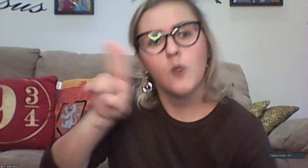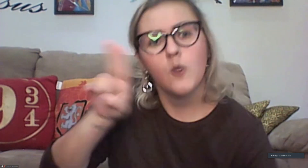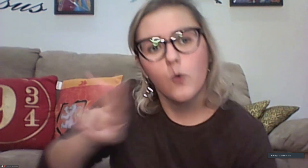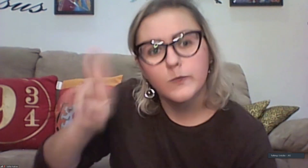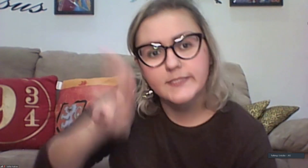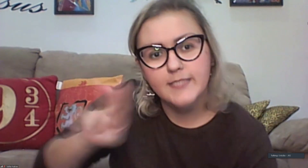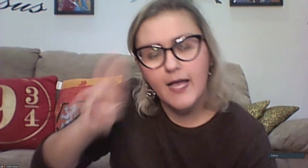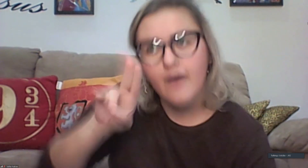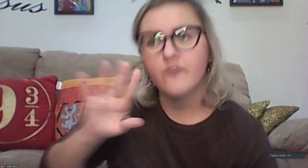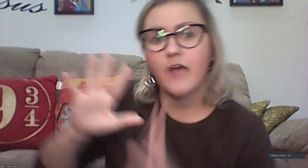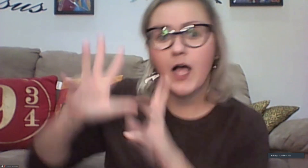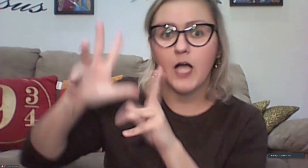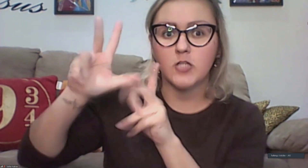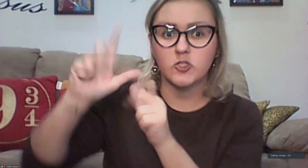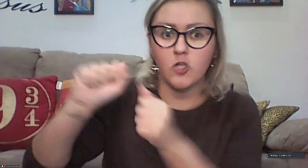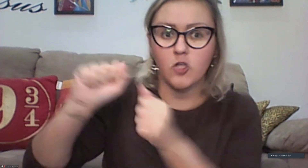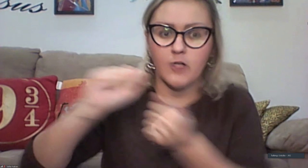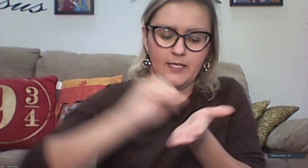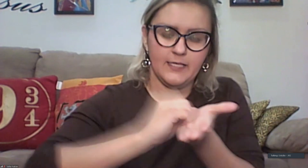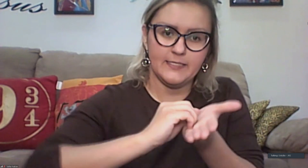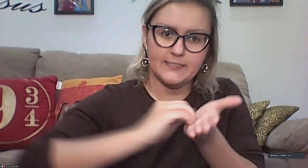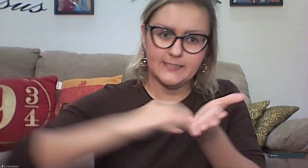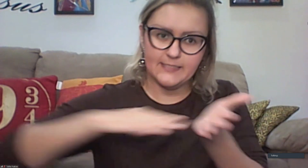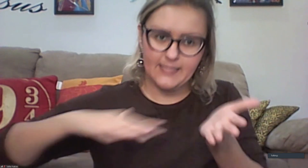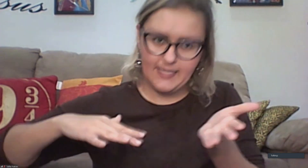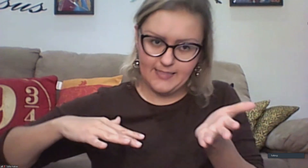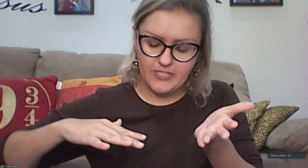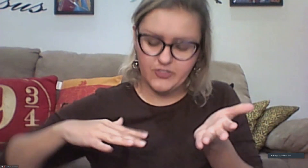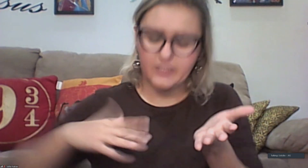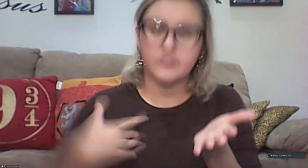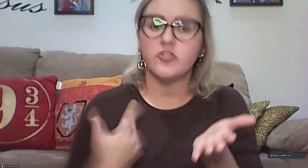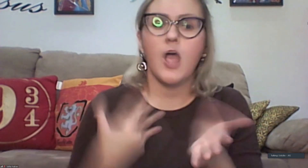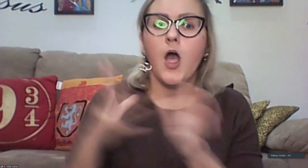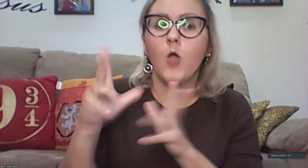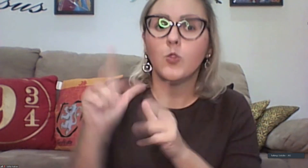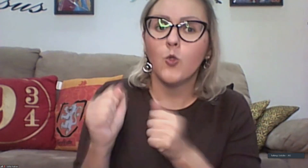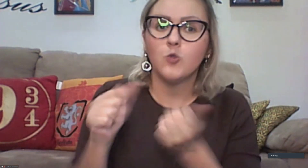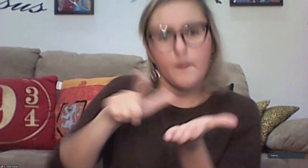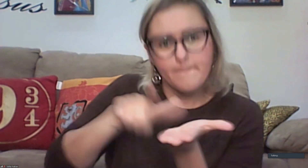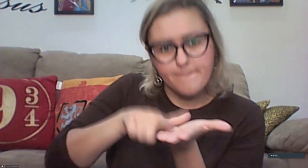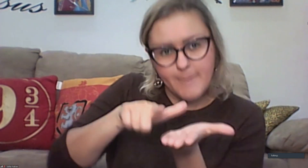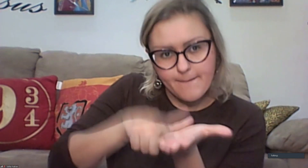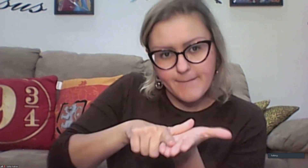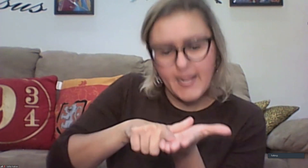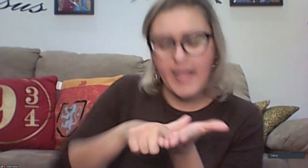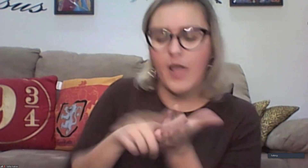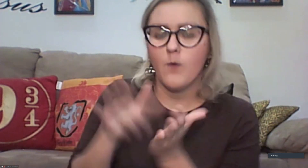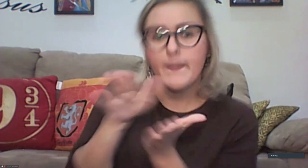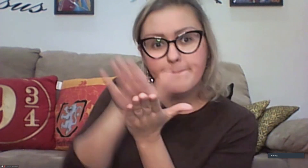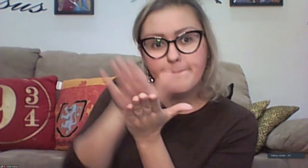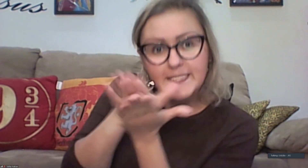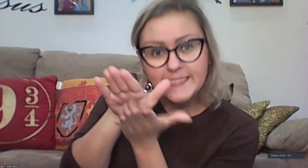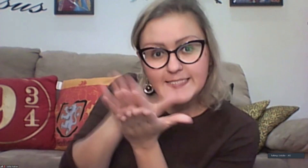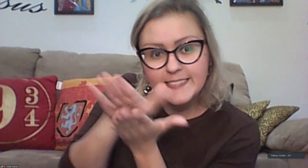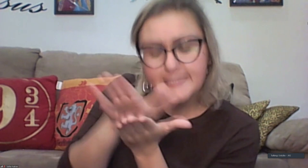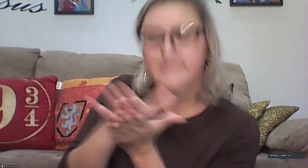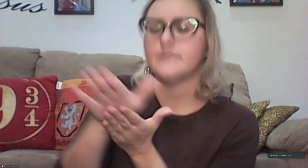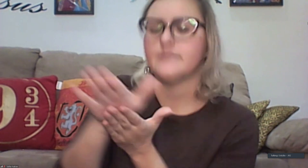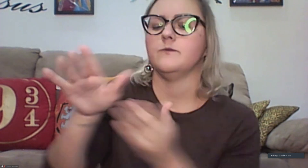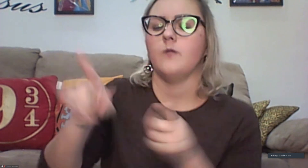professora, para ensinar. Então eu utilizava atividades, né, em papel